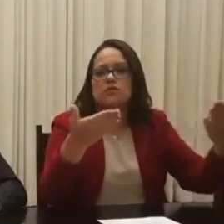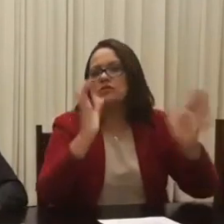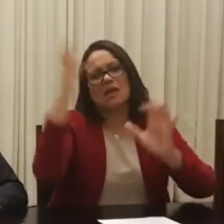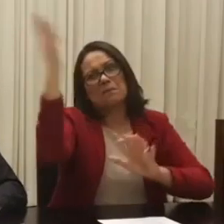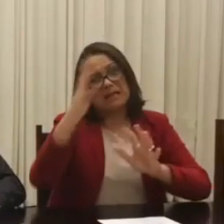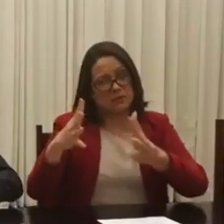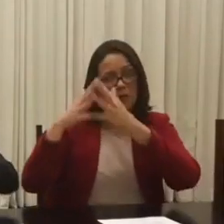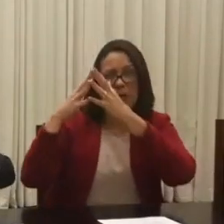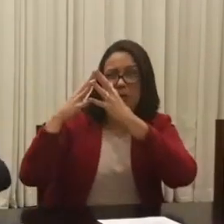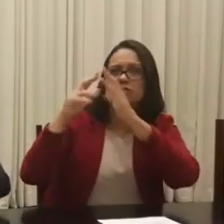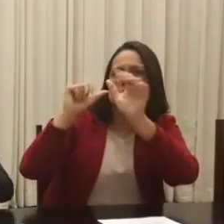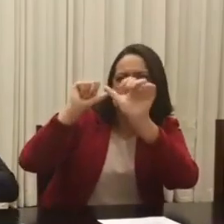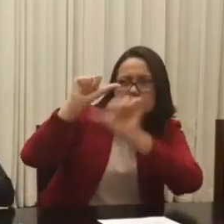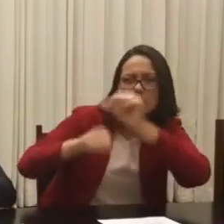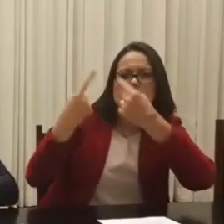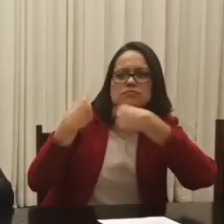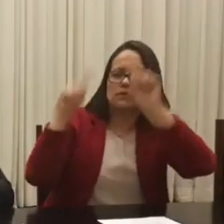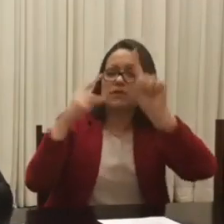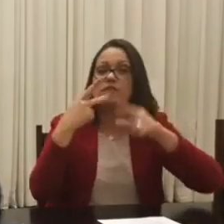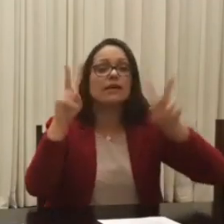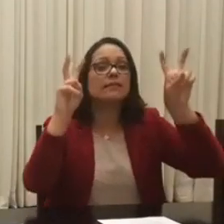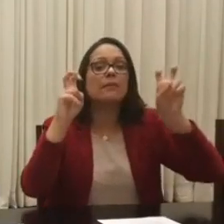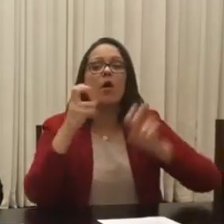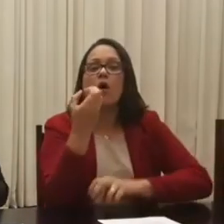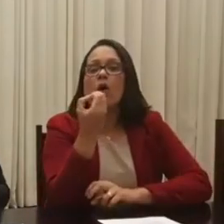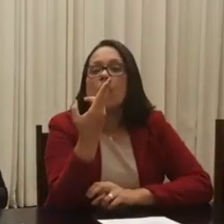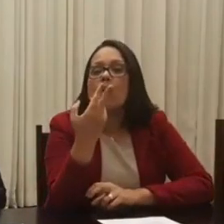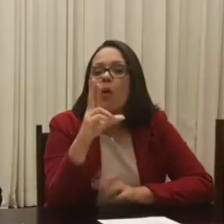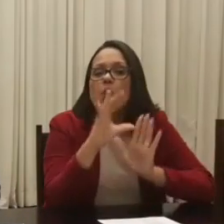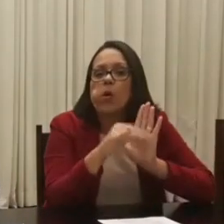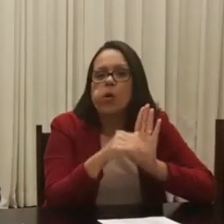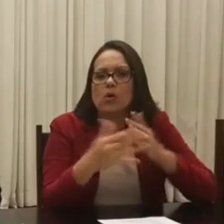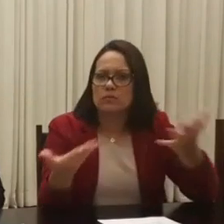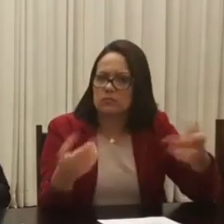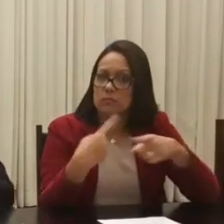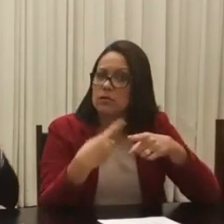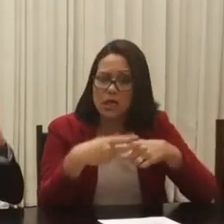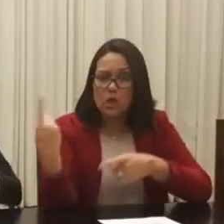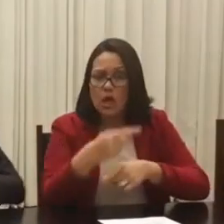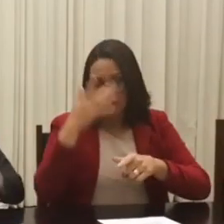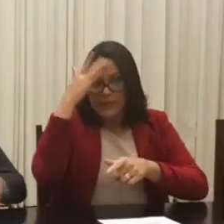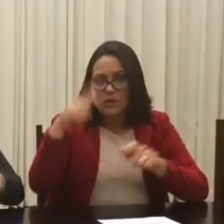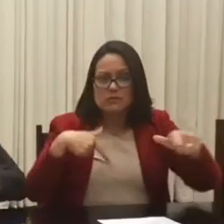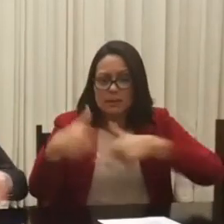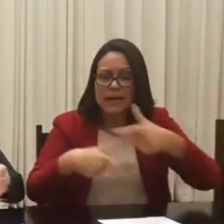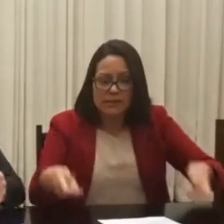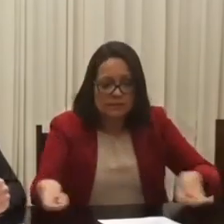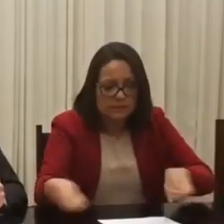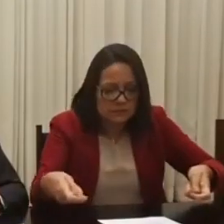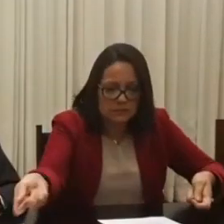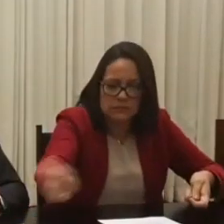situação complicada que se encontra. E quando se fala nesse roubo de ouro, por que o nosso garimpeiro não pode, de forma legal, pegar uma bateia